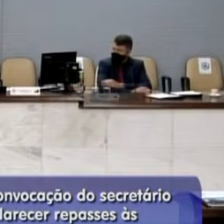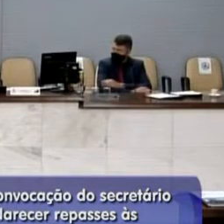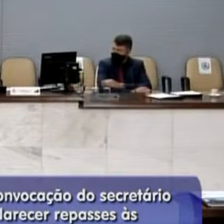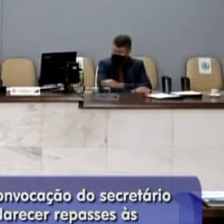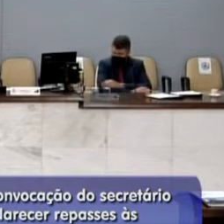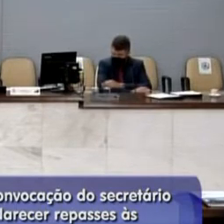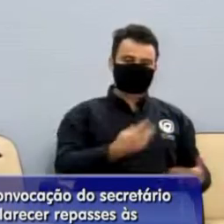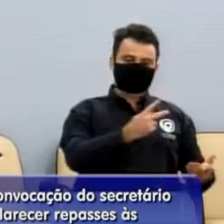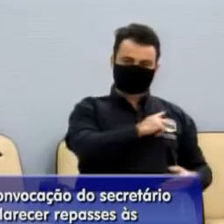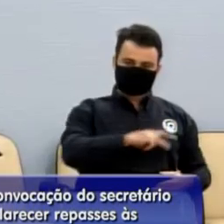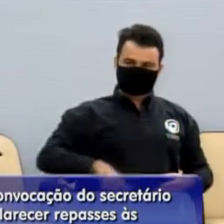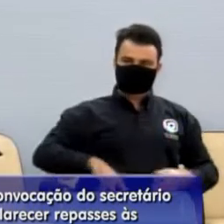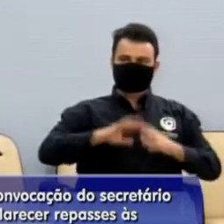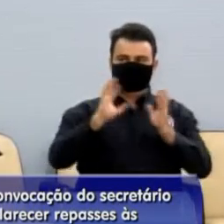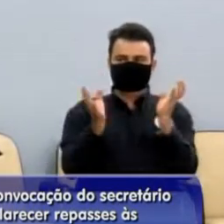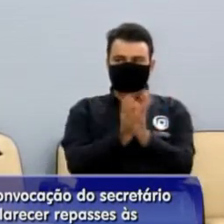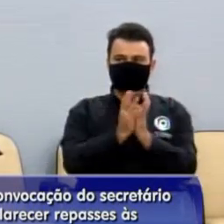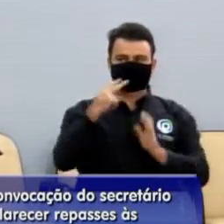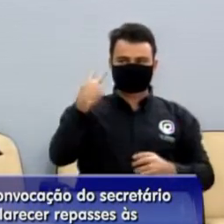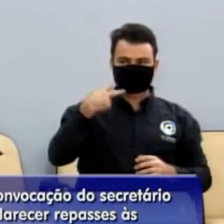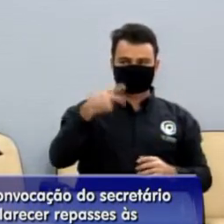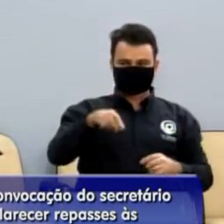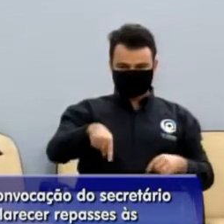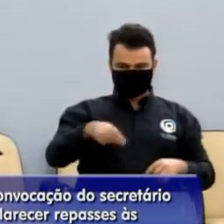Senhor presidente, senhoras vereadoras, senhores vereadores,